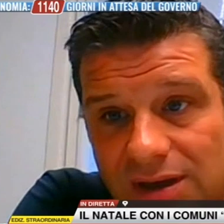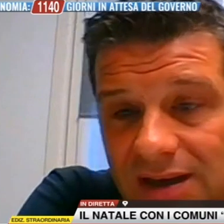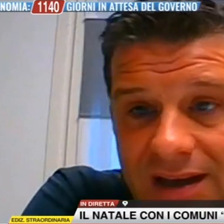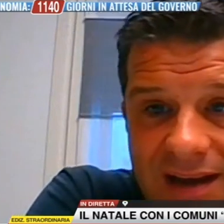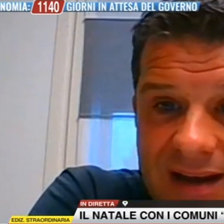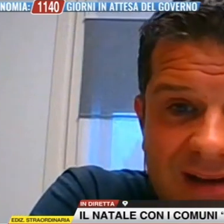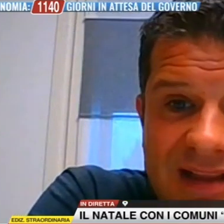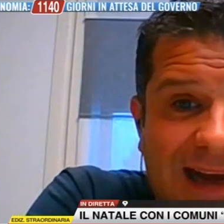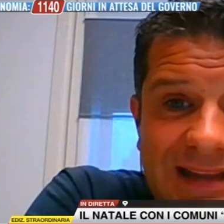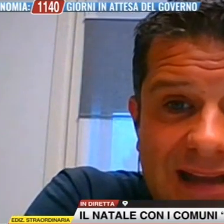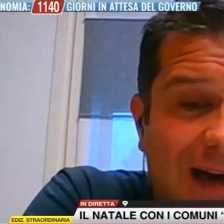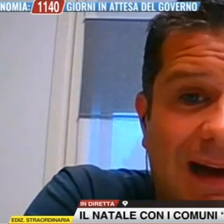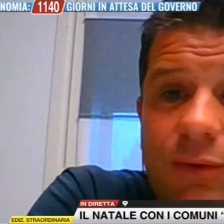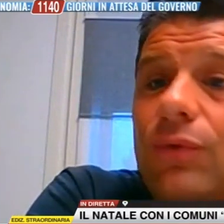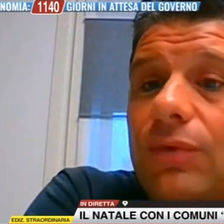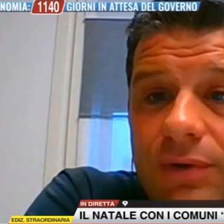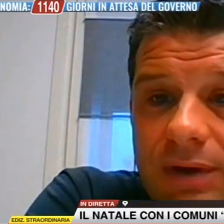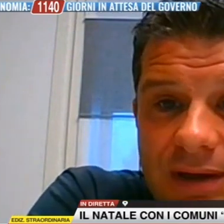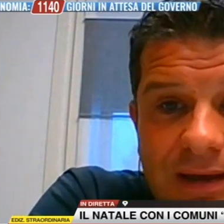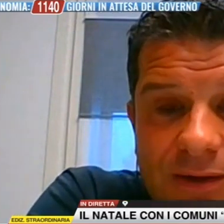bisogni dettati da